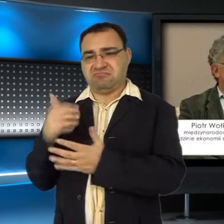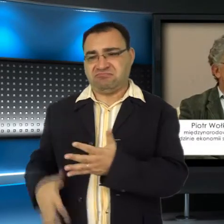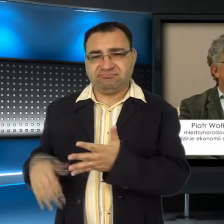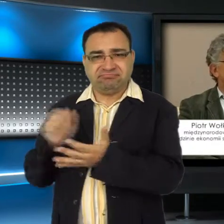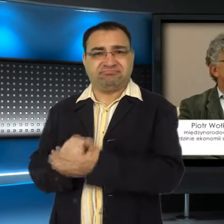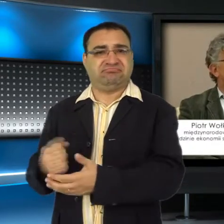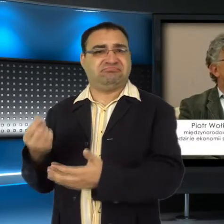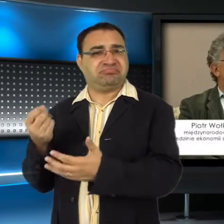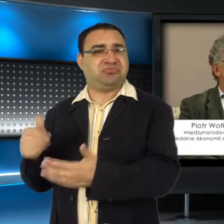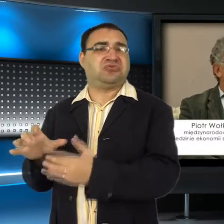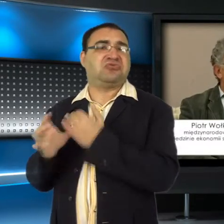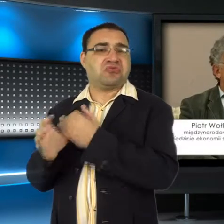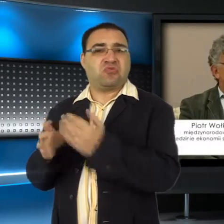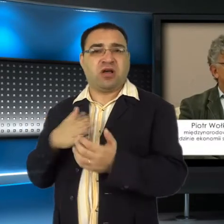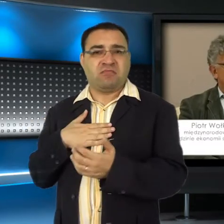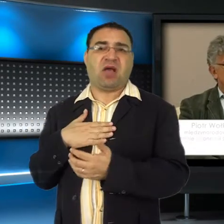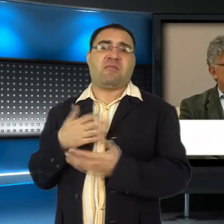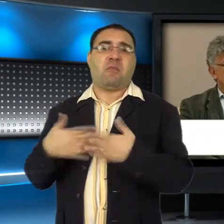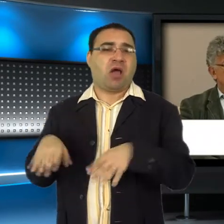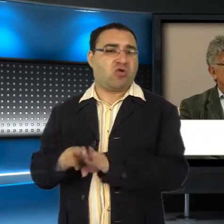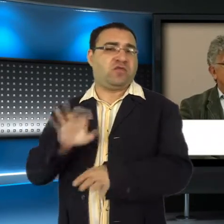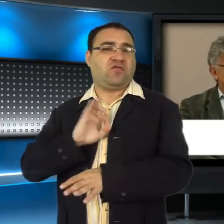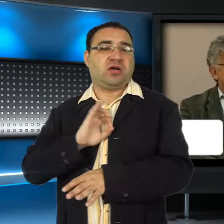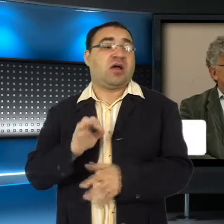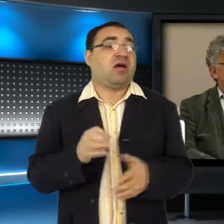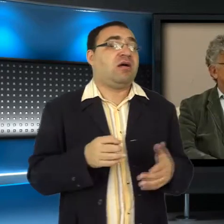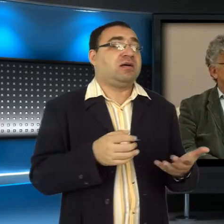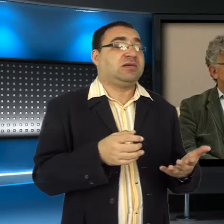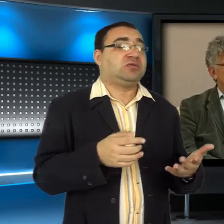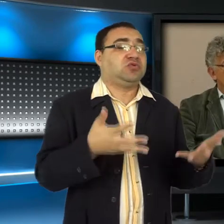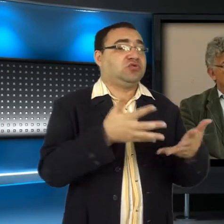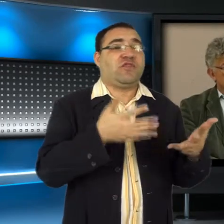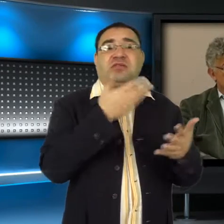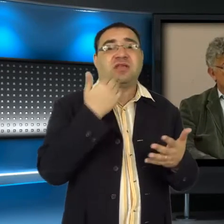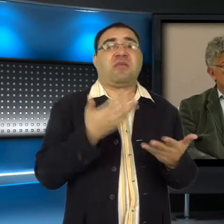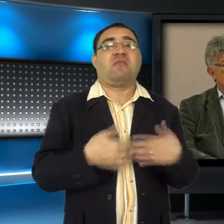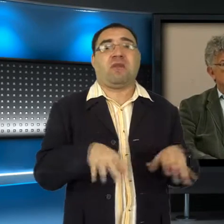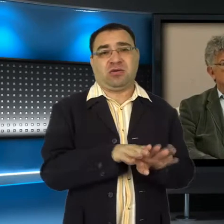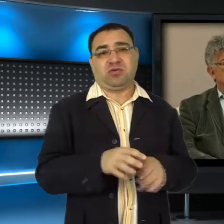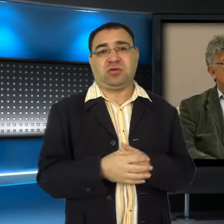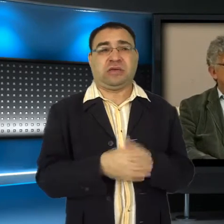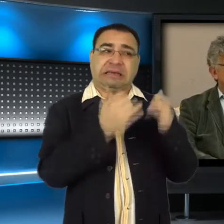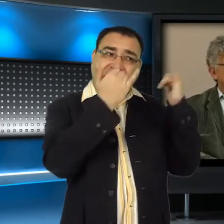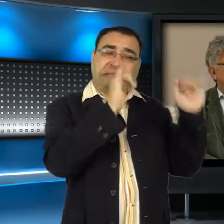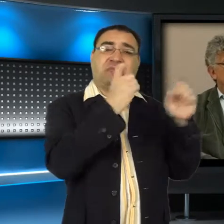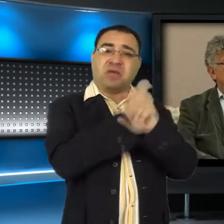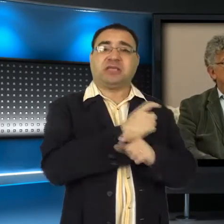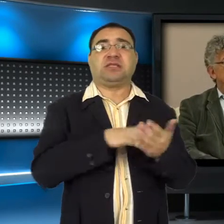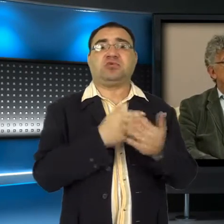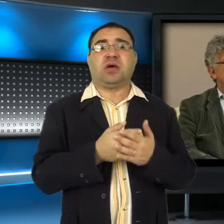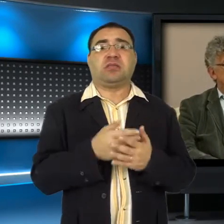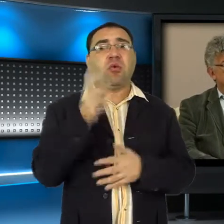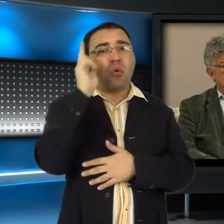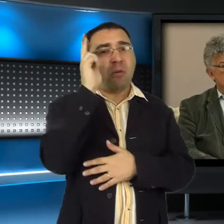może być gwarancja, może być majątek właściciela, one nie posiadają majątku. W niektórych krajach europejskich, na przykład w Holandii,